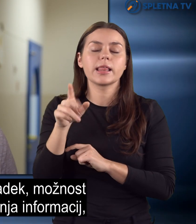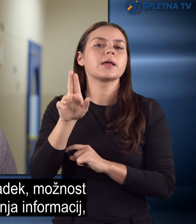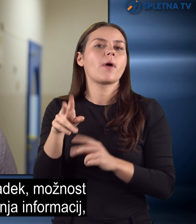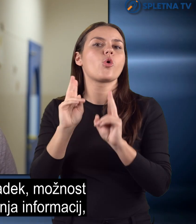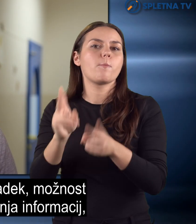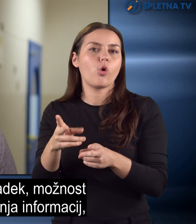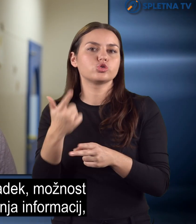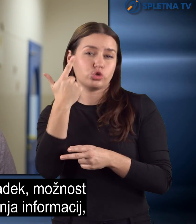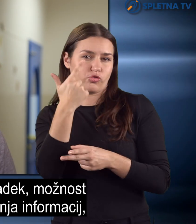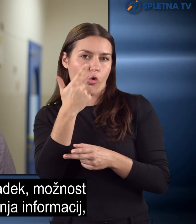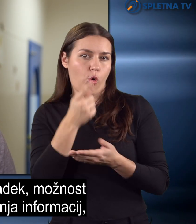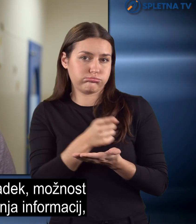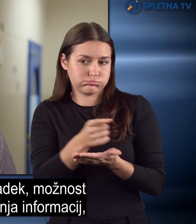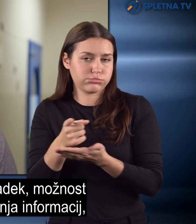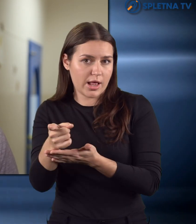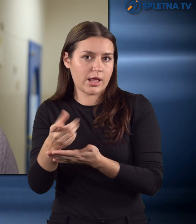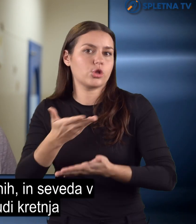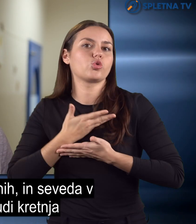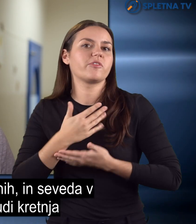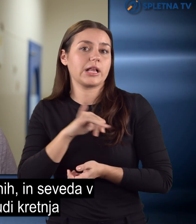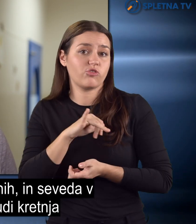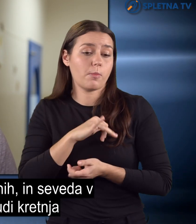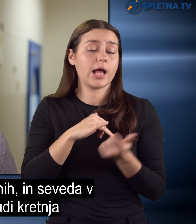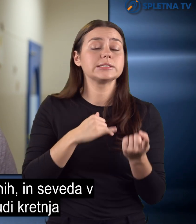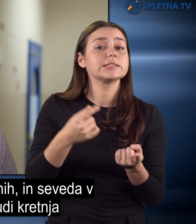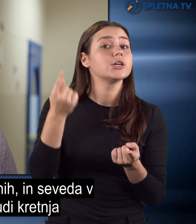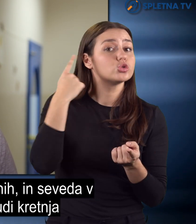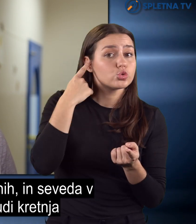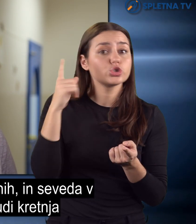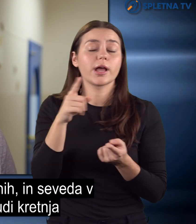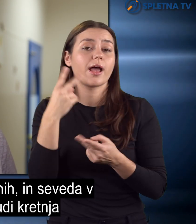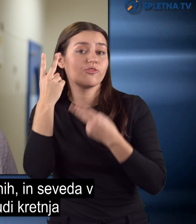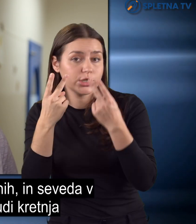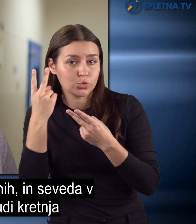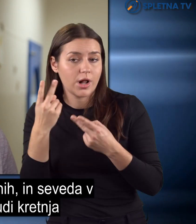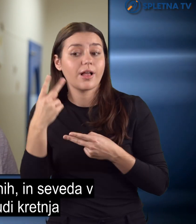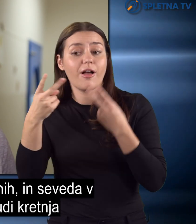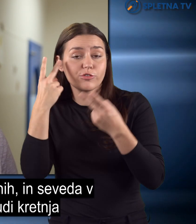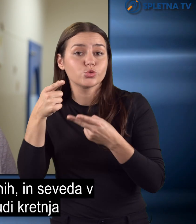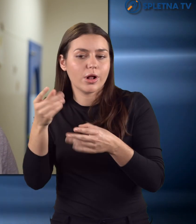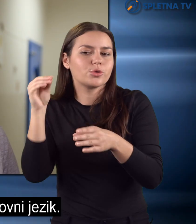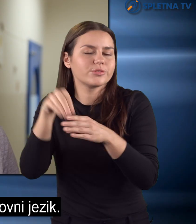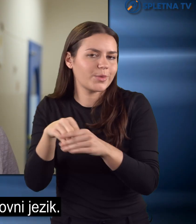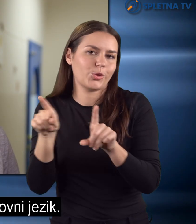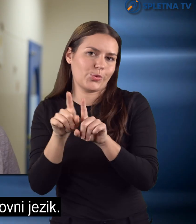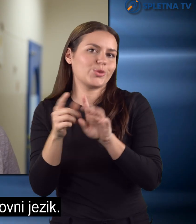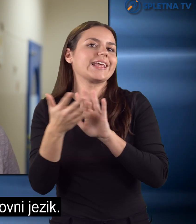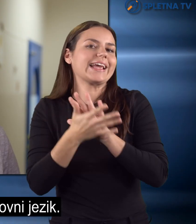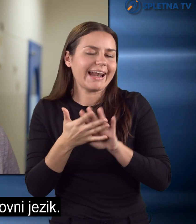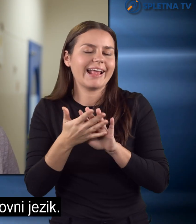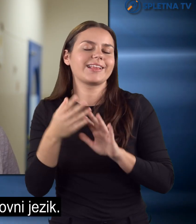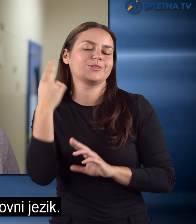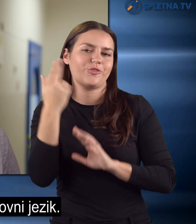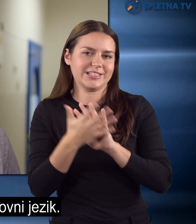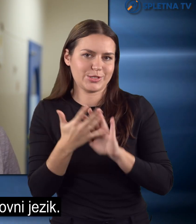možnost dvokanalnega dobivanja informacij, tako slušnega kot vizualnega, in seveda vizualno spada tudi kretnja in